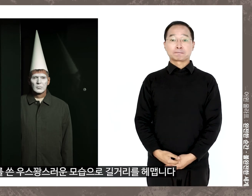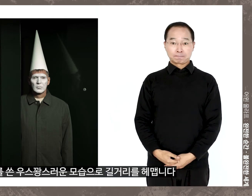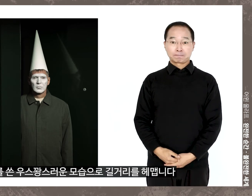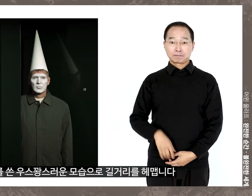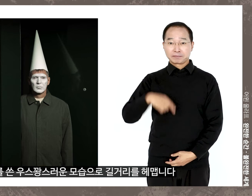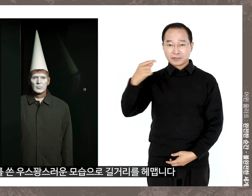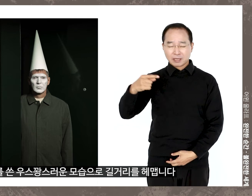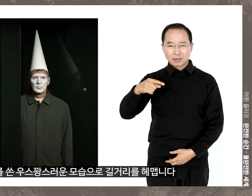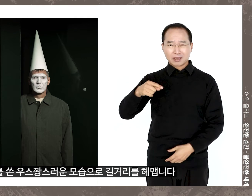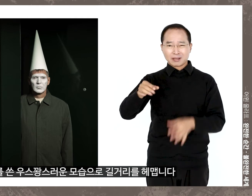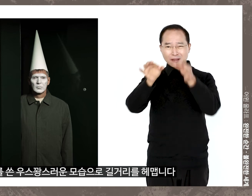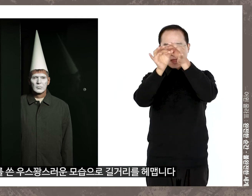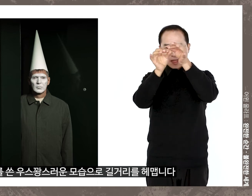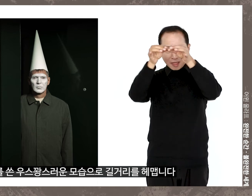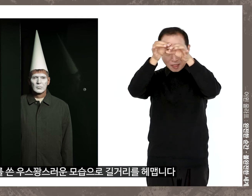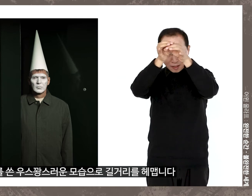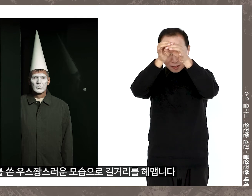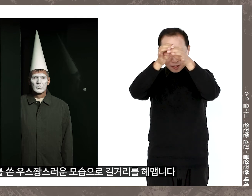고깔 모자를 쓴